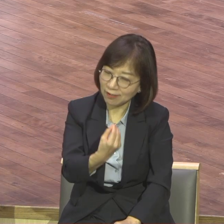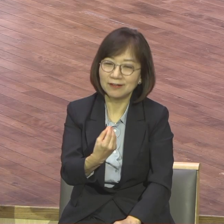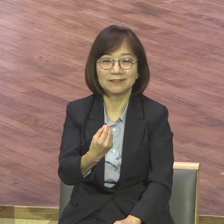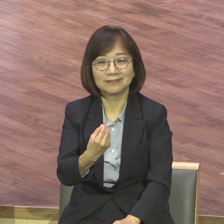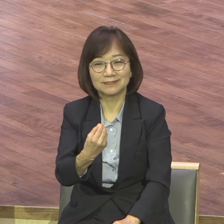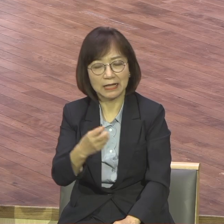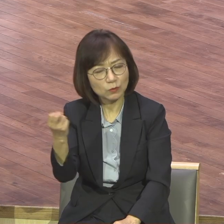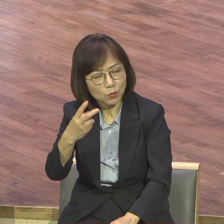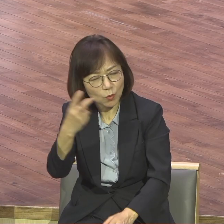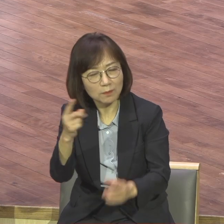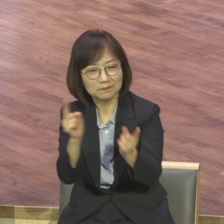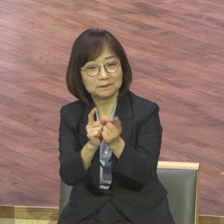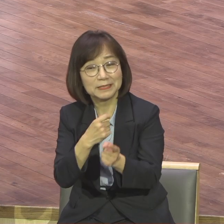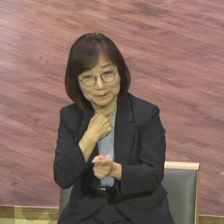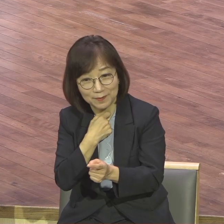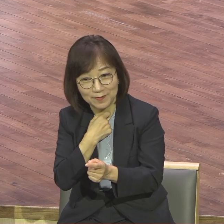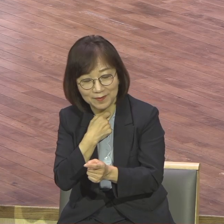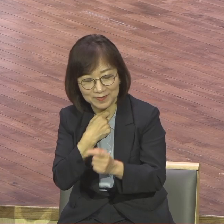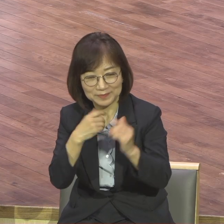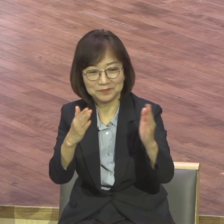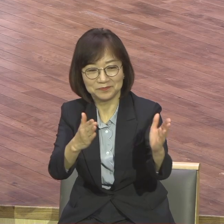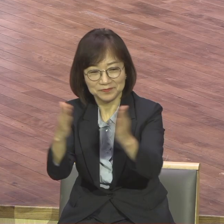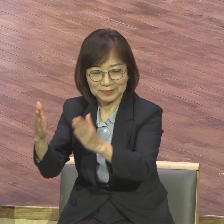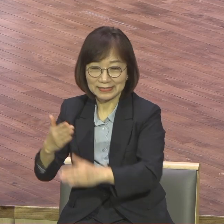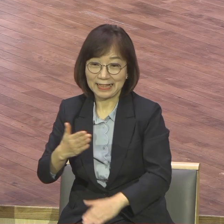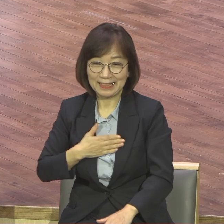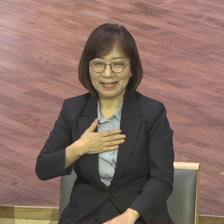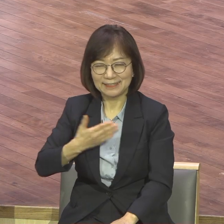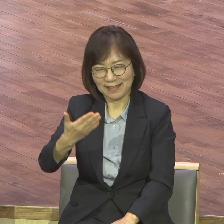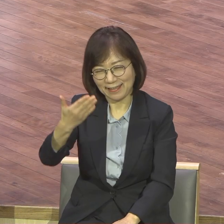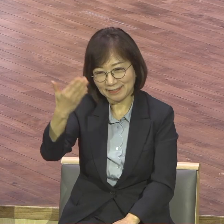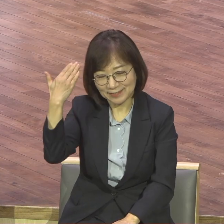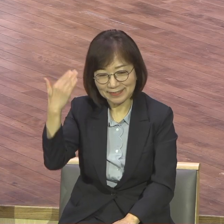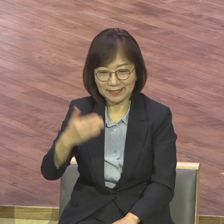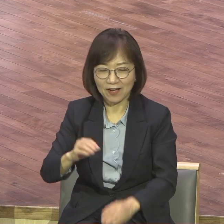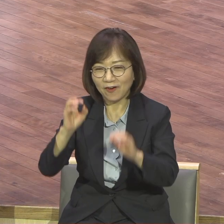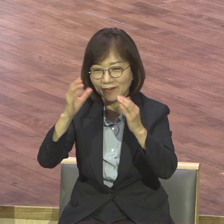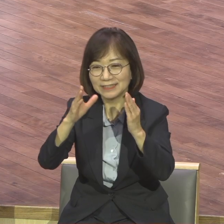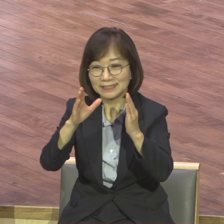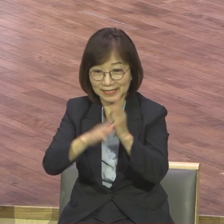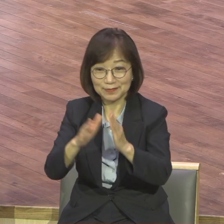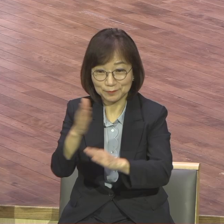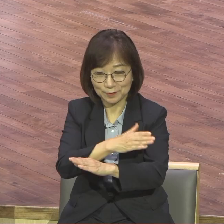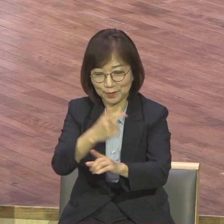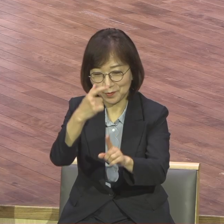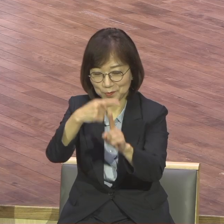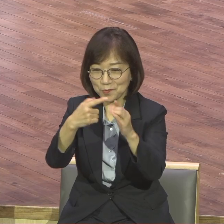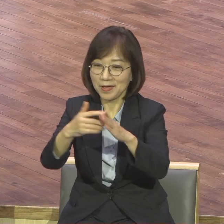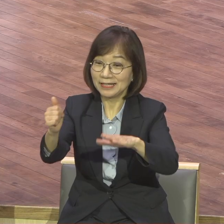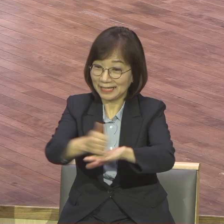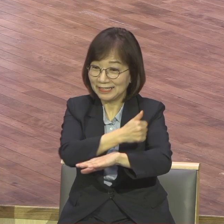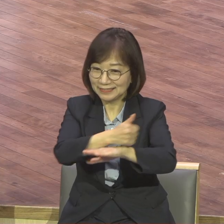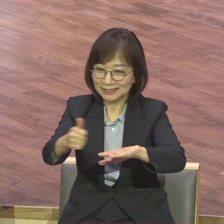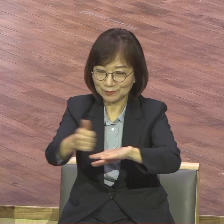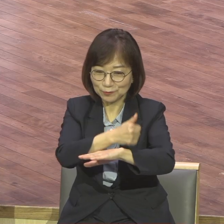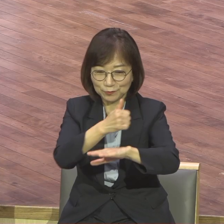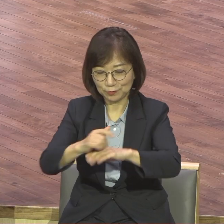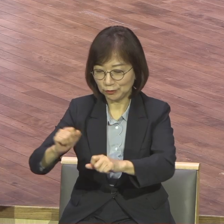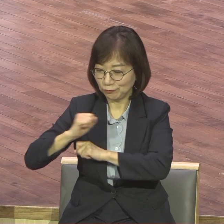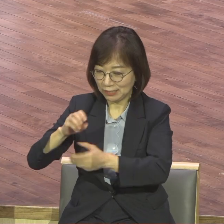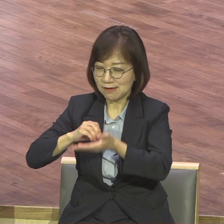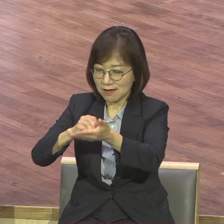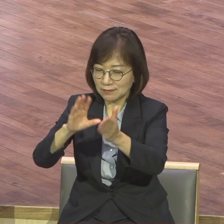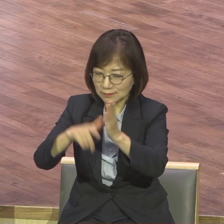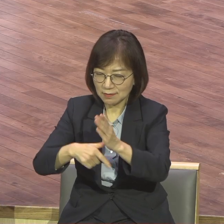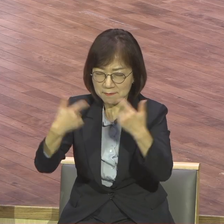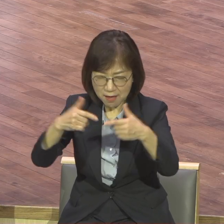말씀드리잖아요. 제가 모태 신앙으로 교회를 다녀 막 그냥 방언도 하고 막 군대 3년 동안 성경만 읽고 기도만 하고